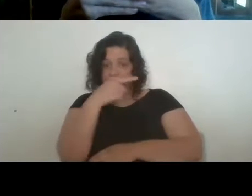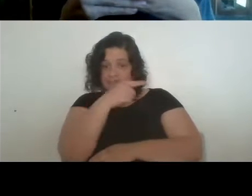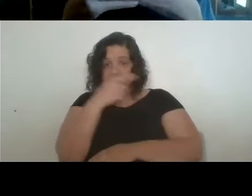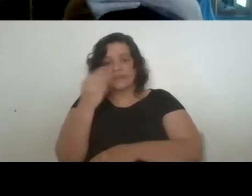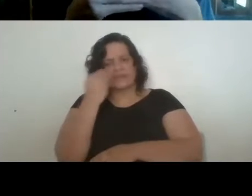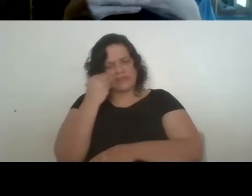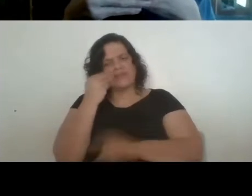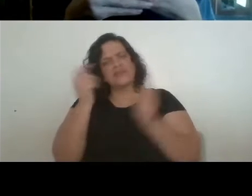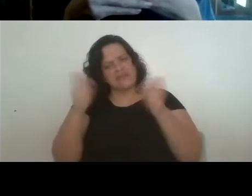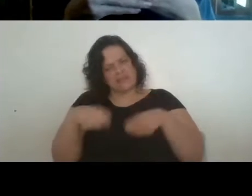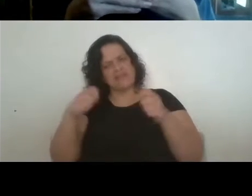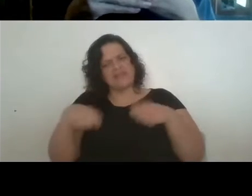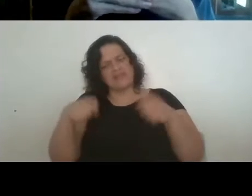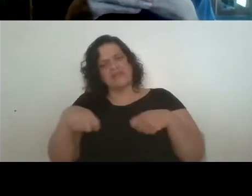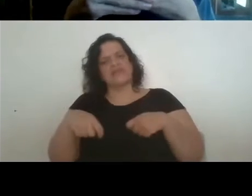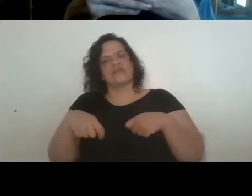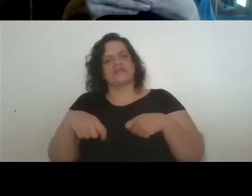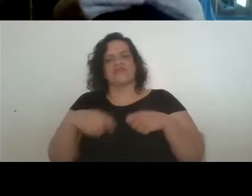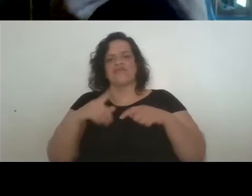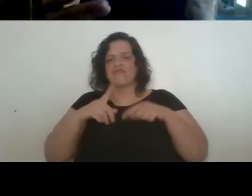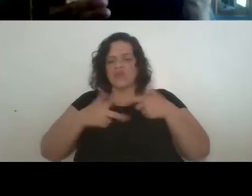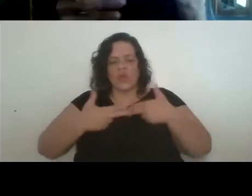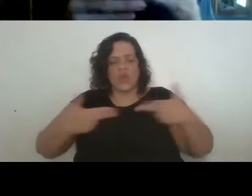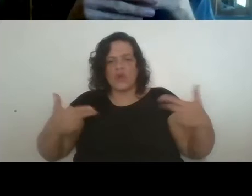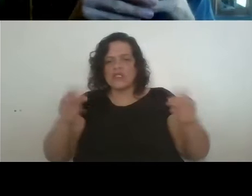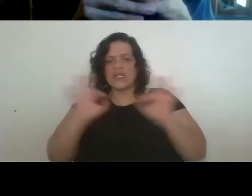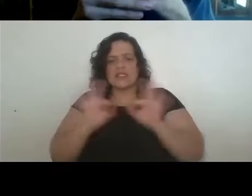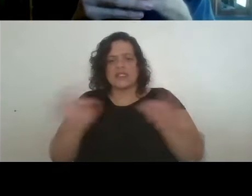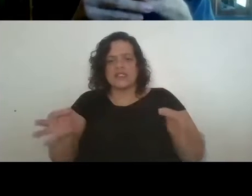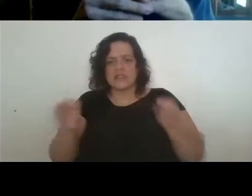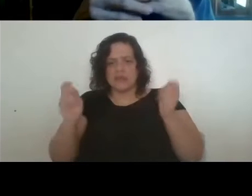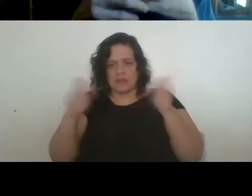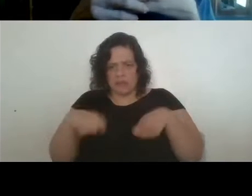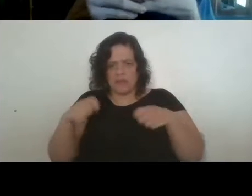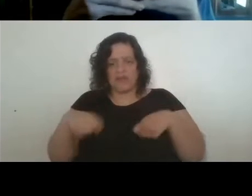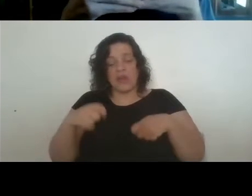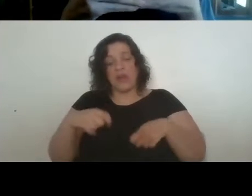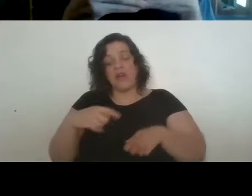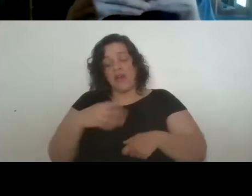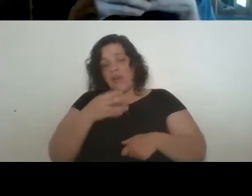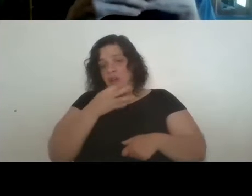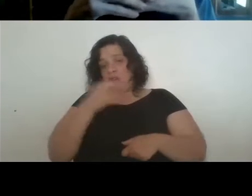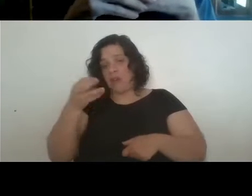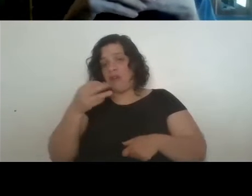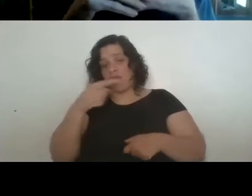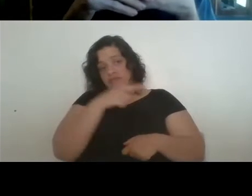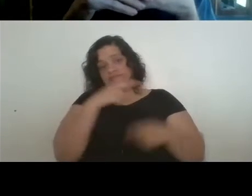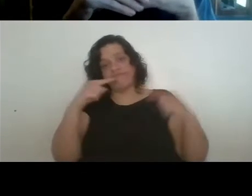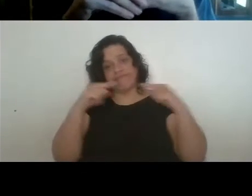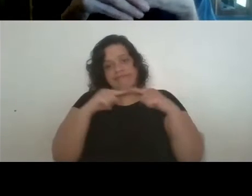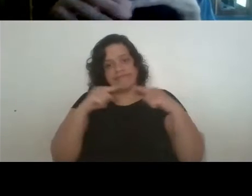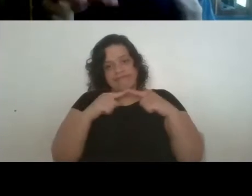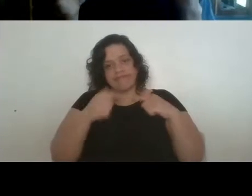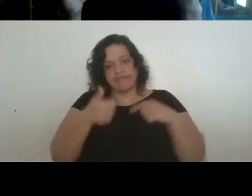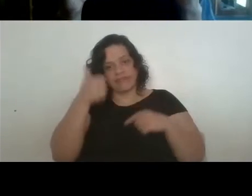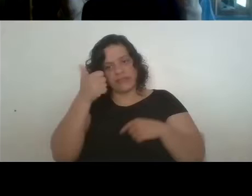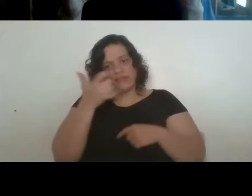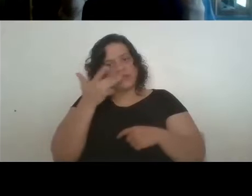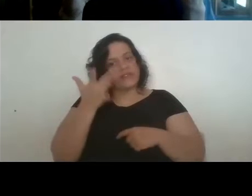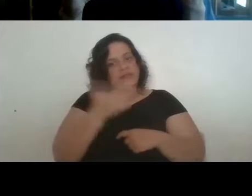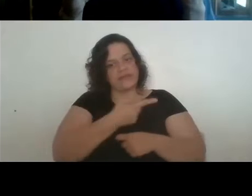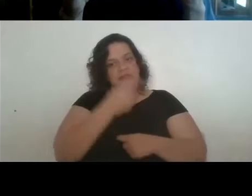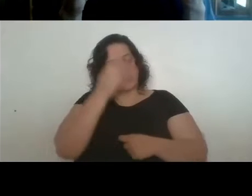fazer com ferramentas simples, então eu acho que é realmente muito apropriado. Então, nesse